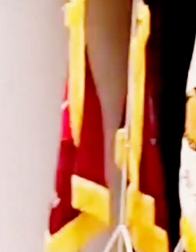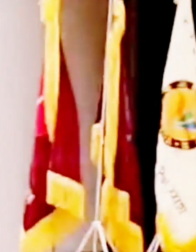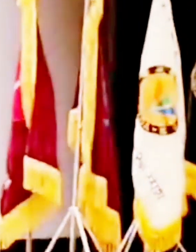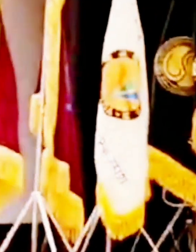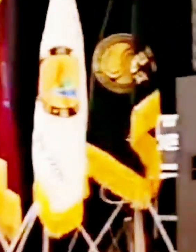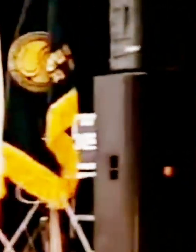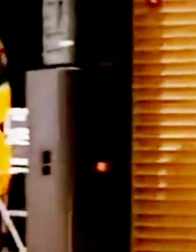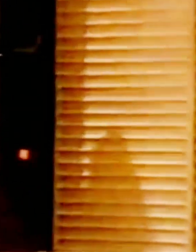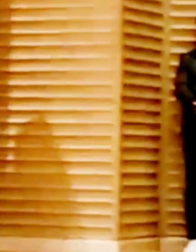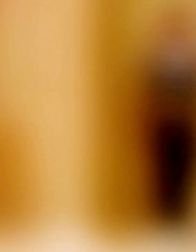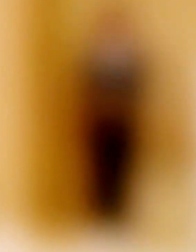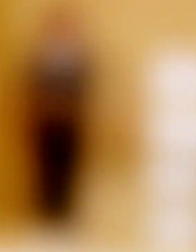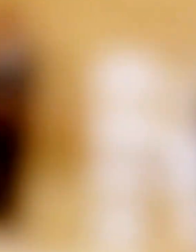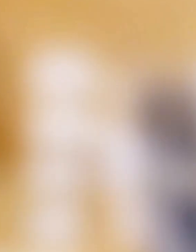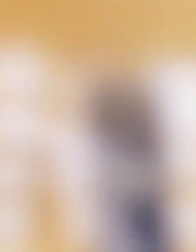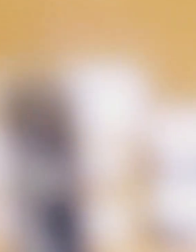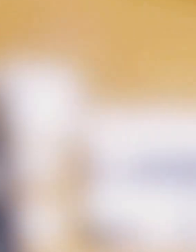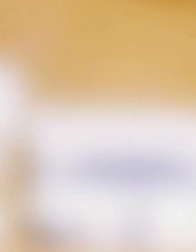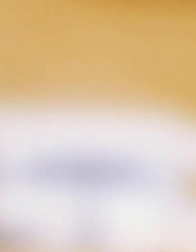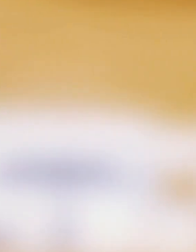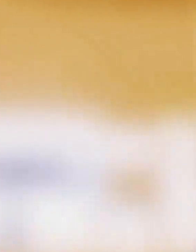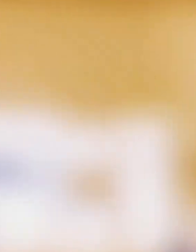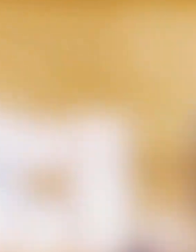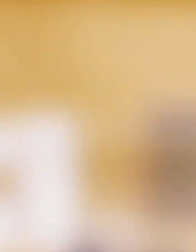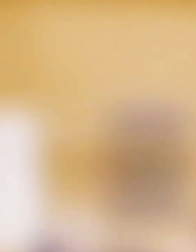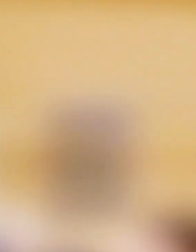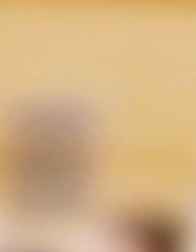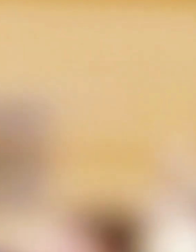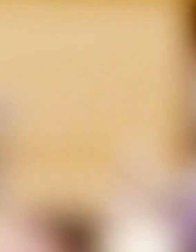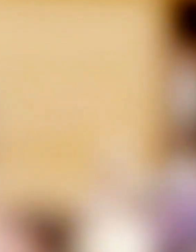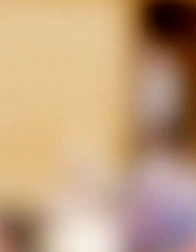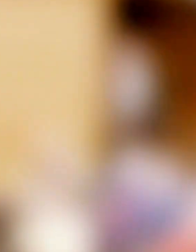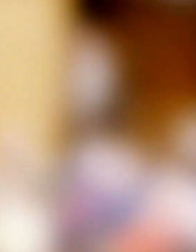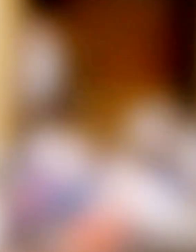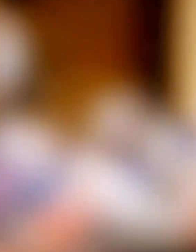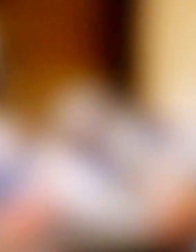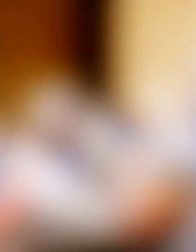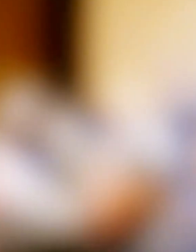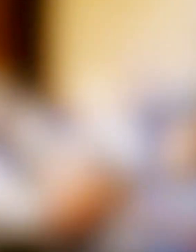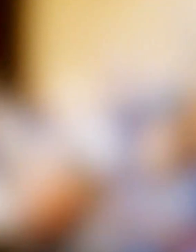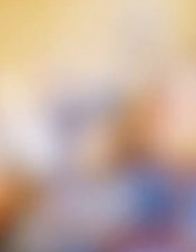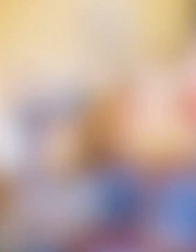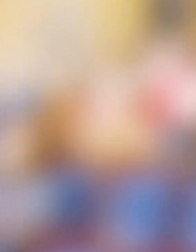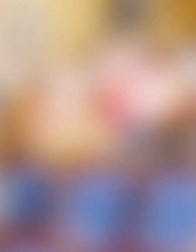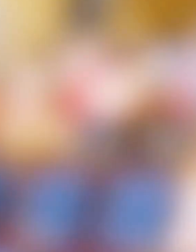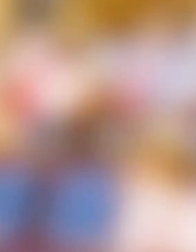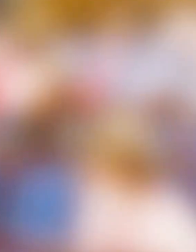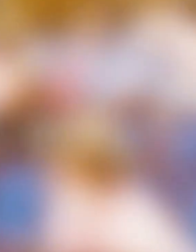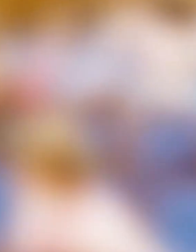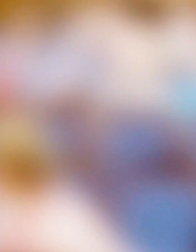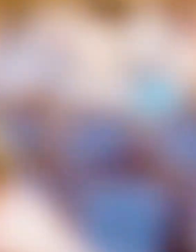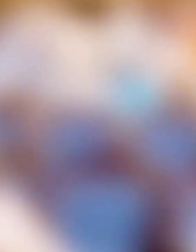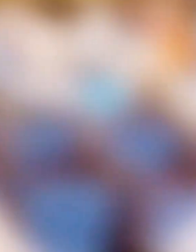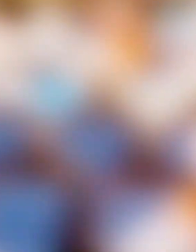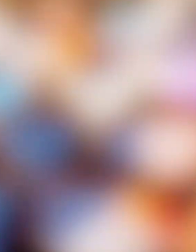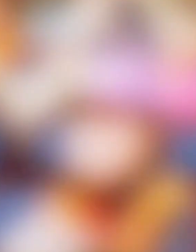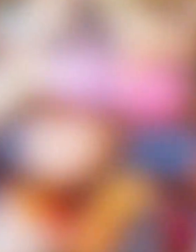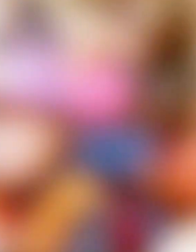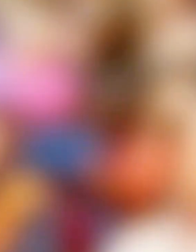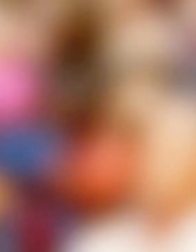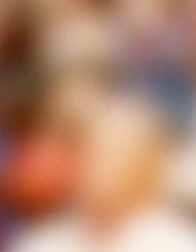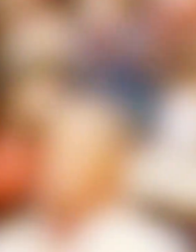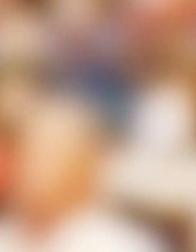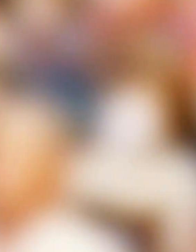생각하냐라는 것이 문제인 것입니다. 아직도 장애인들의 편견이 이 사회에 만연되어